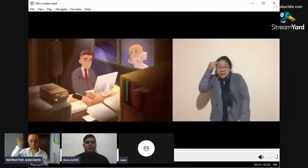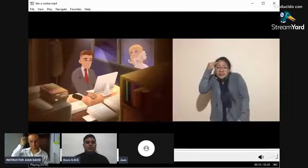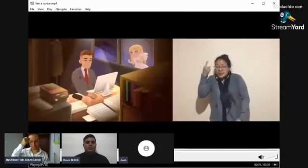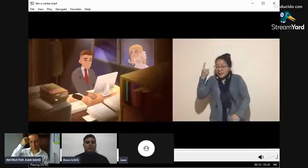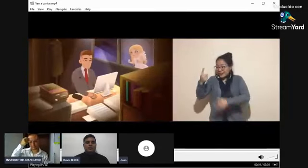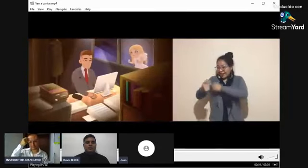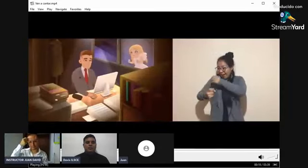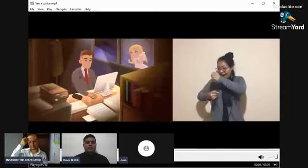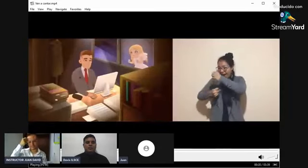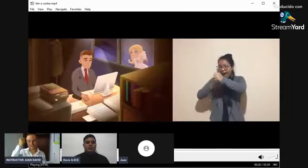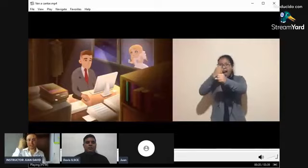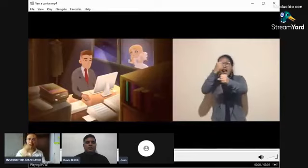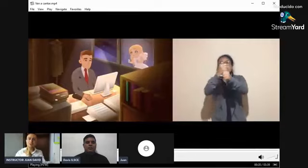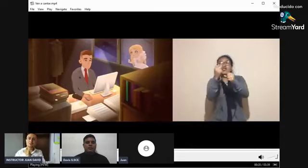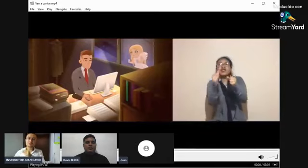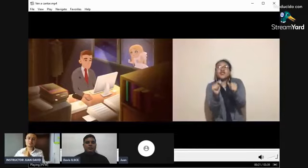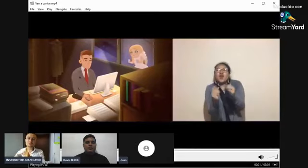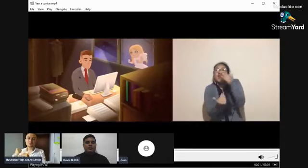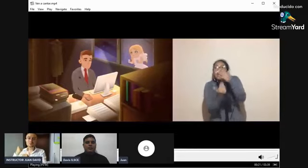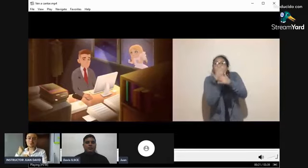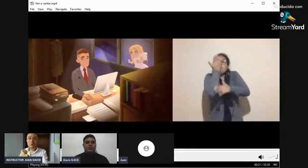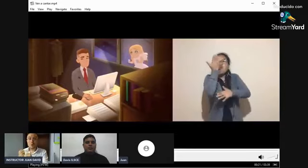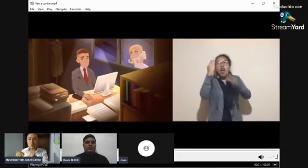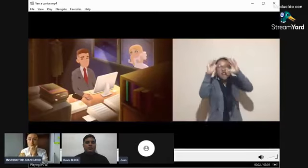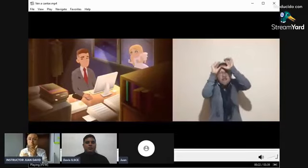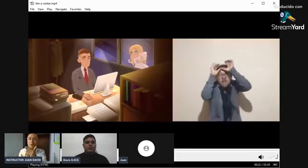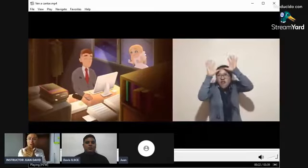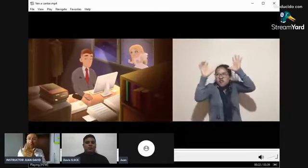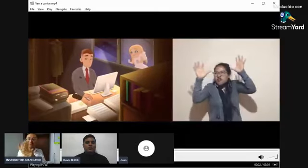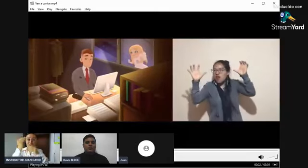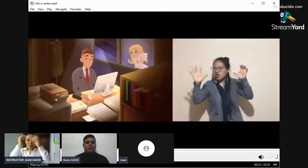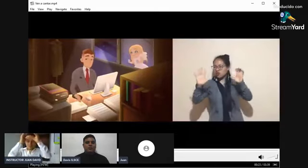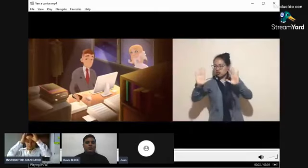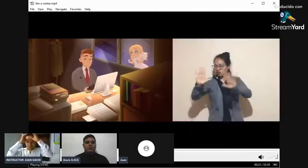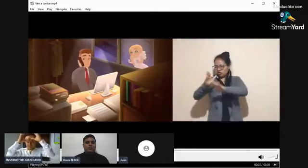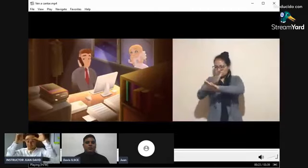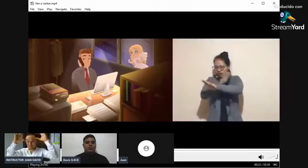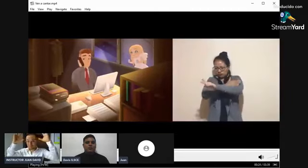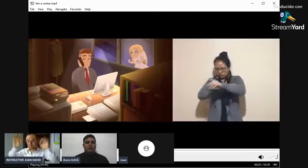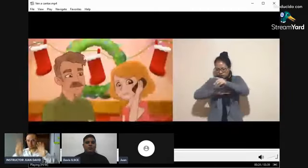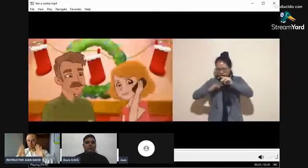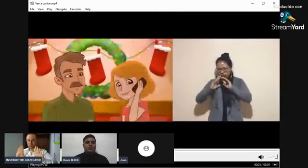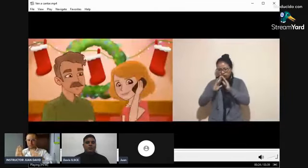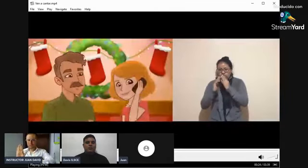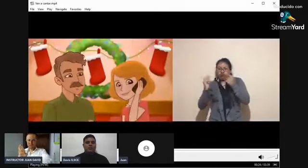recordar. Otro año, mis sueños más hechos